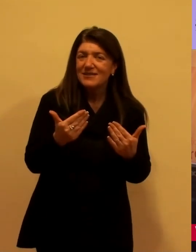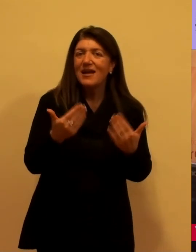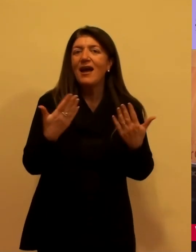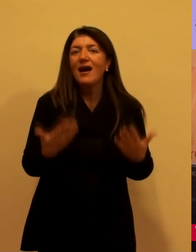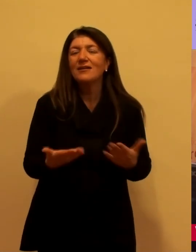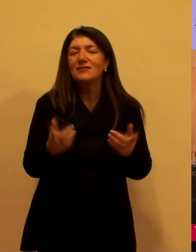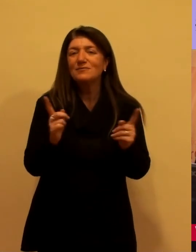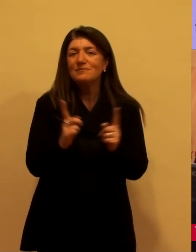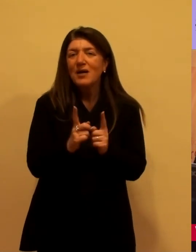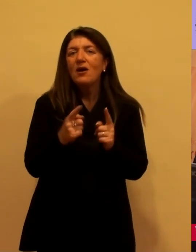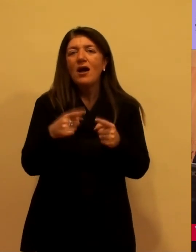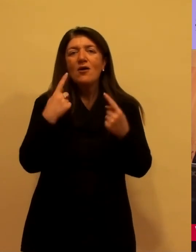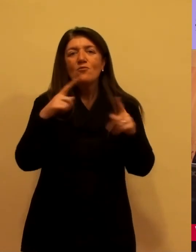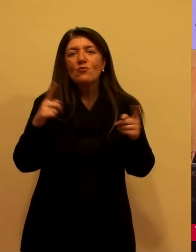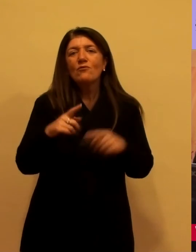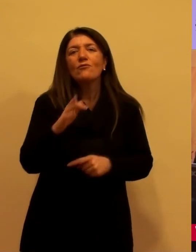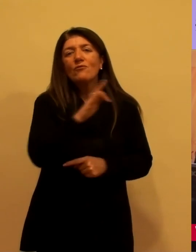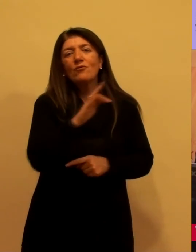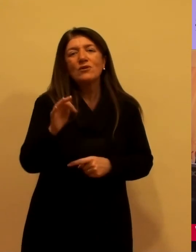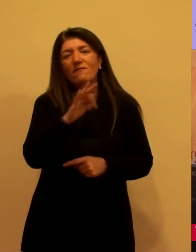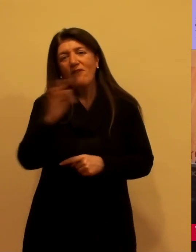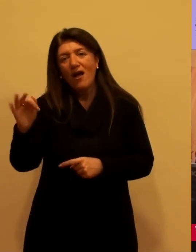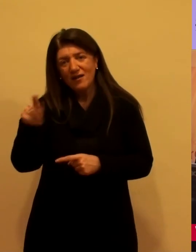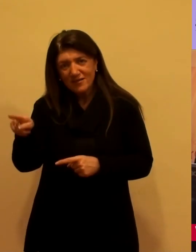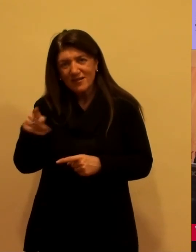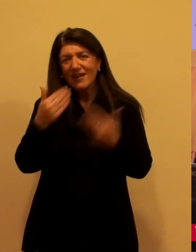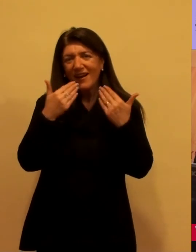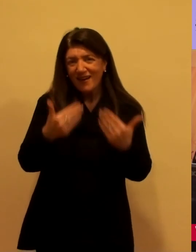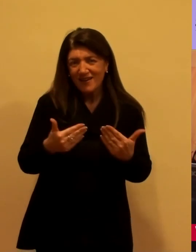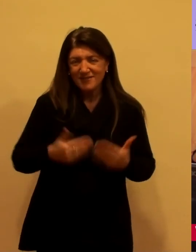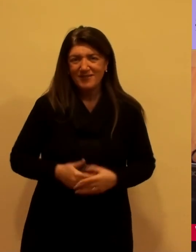Vittoria, sono i Foo Fighters. Perfetto, grazie.